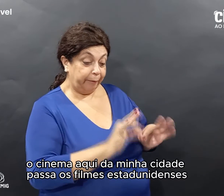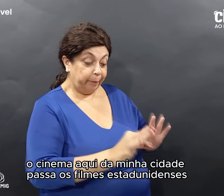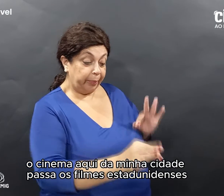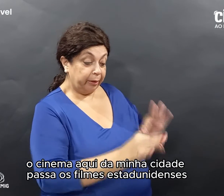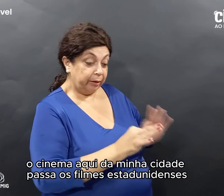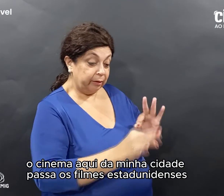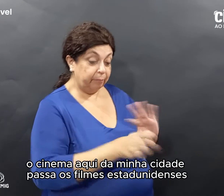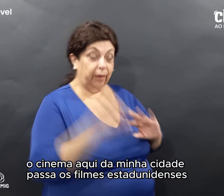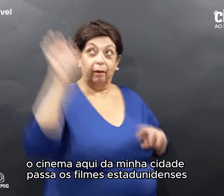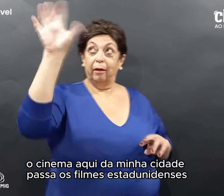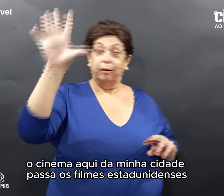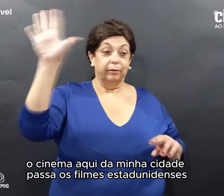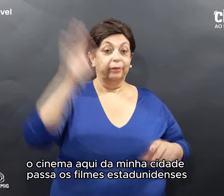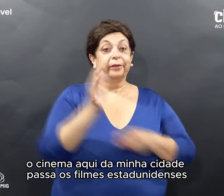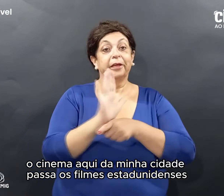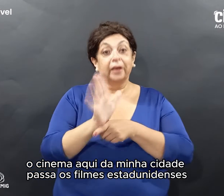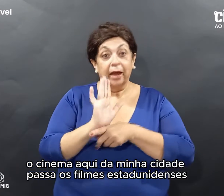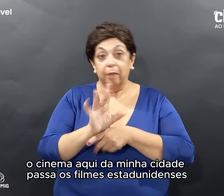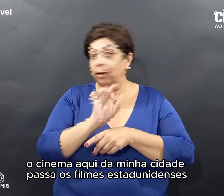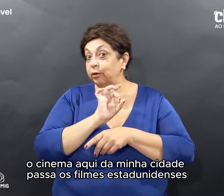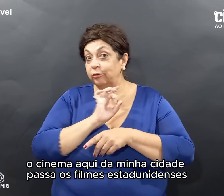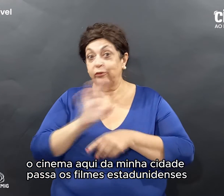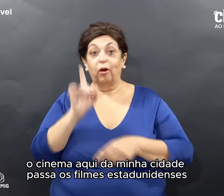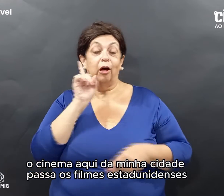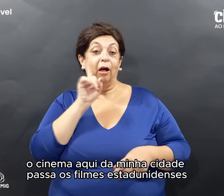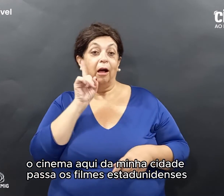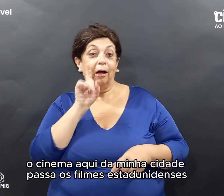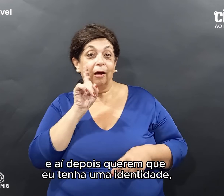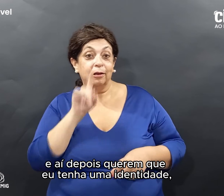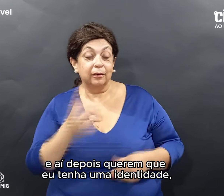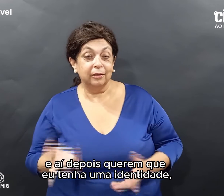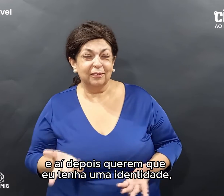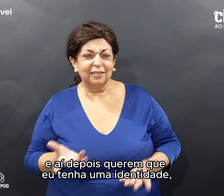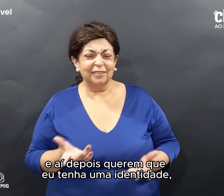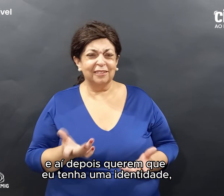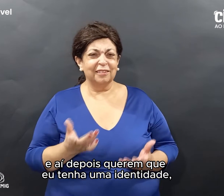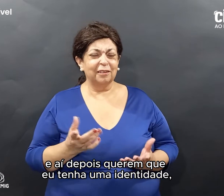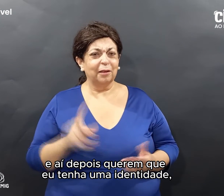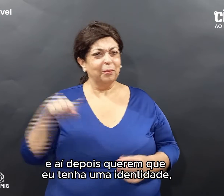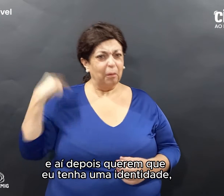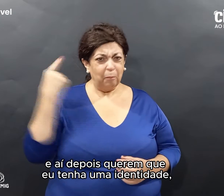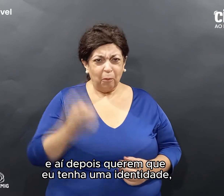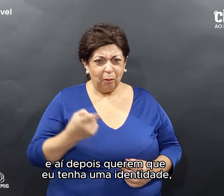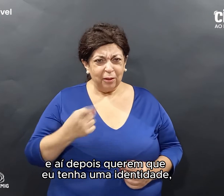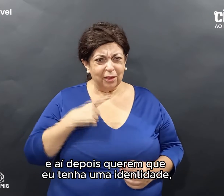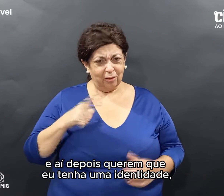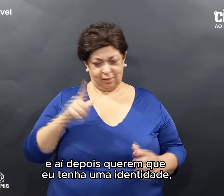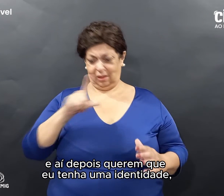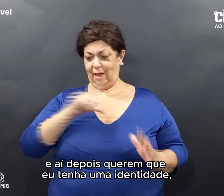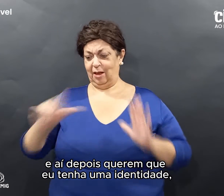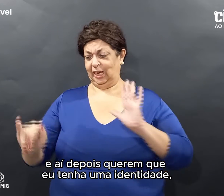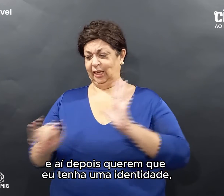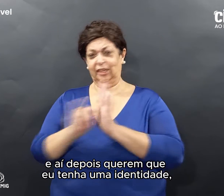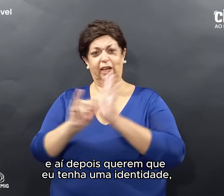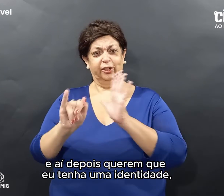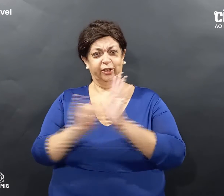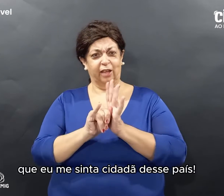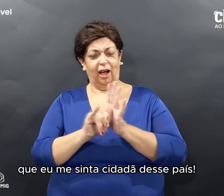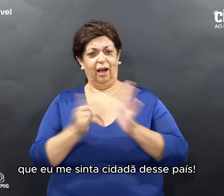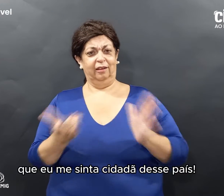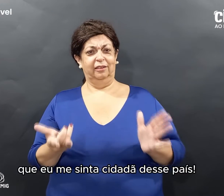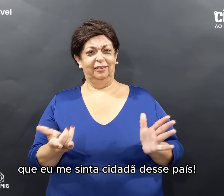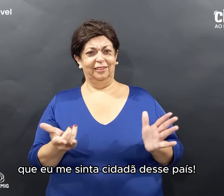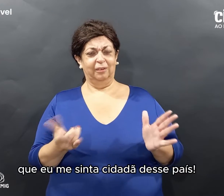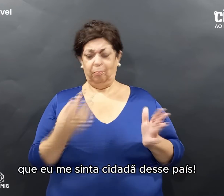O cinema aqui da minha cidade passa os filmes estadunidenses. E aí depois querem que eu tenha uma identidade, né?